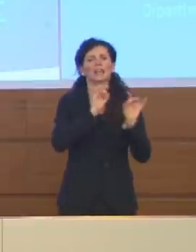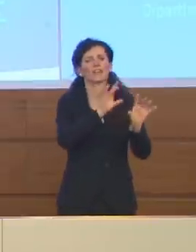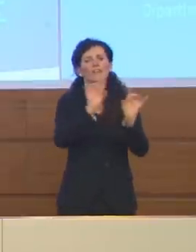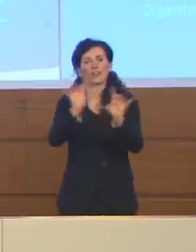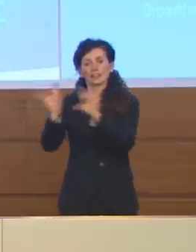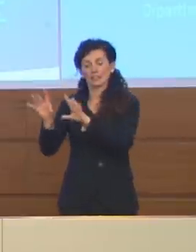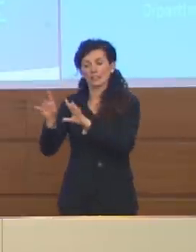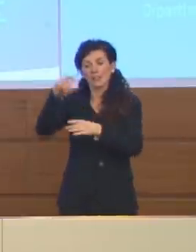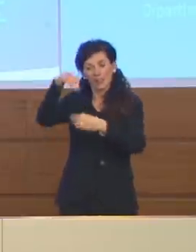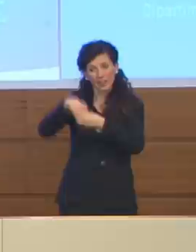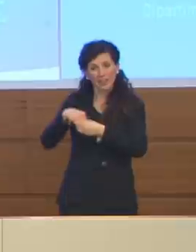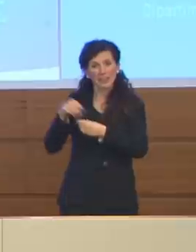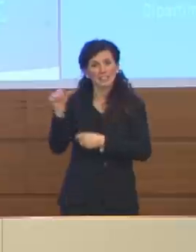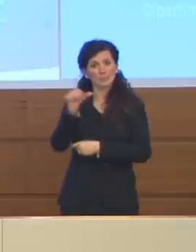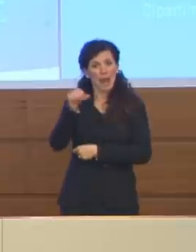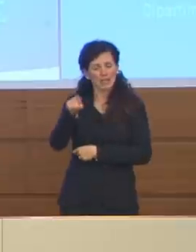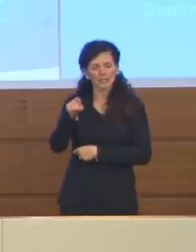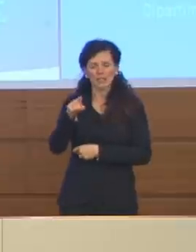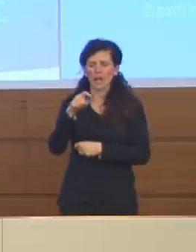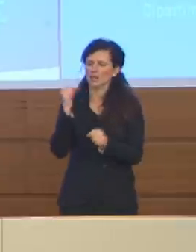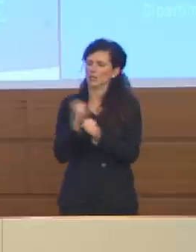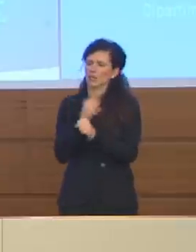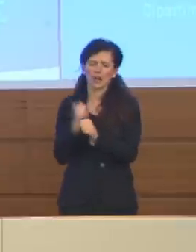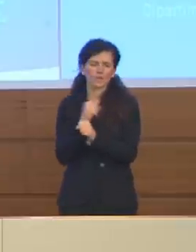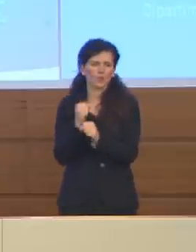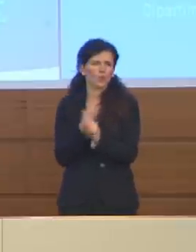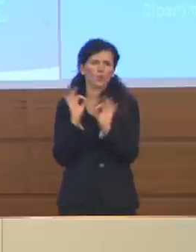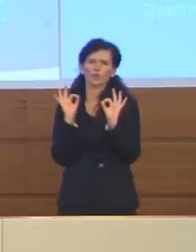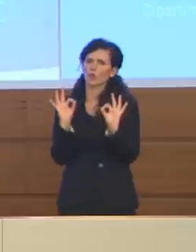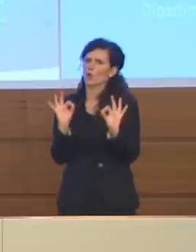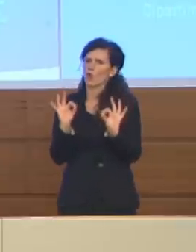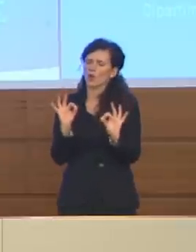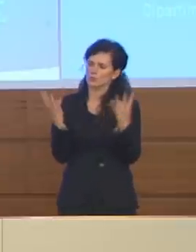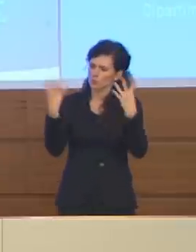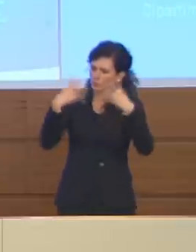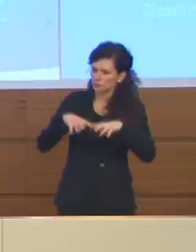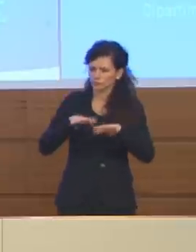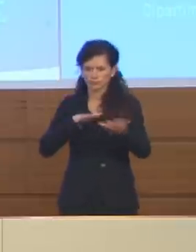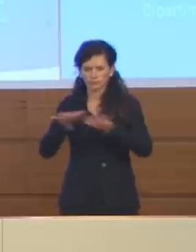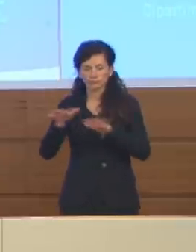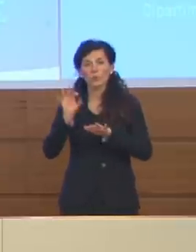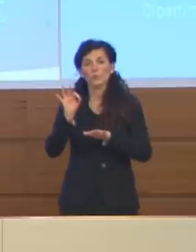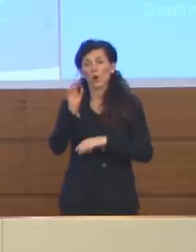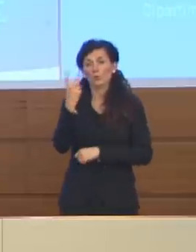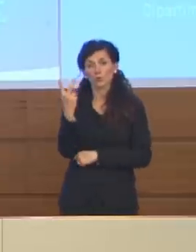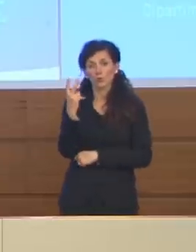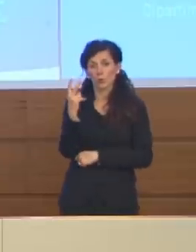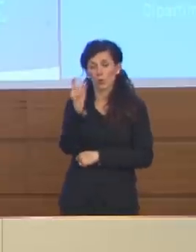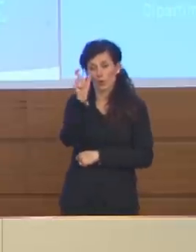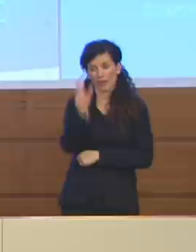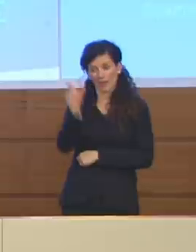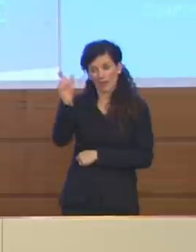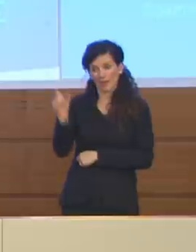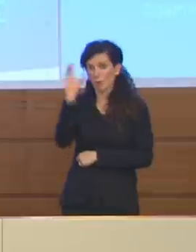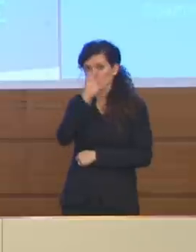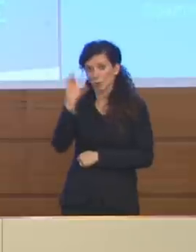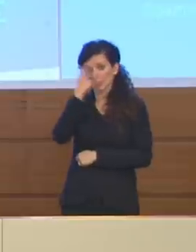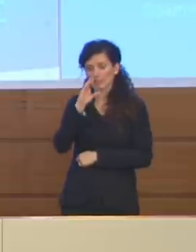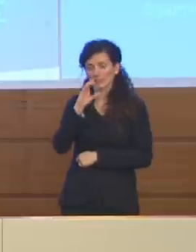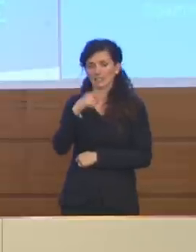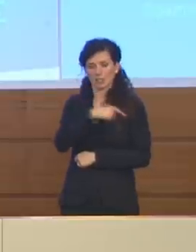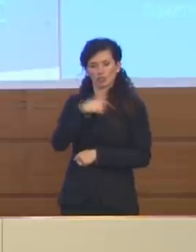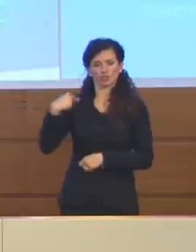fatto un lavoro formidabile rispetto a due turisti cinesi